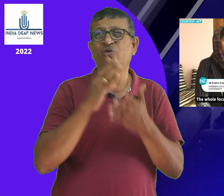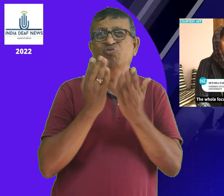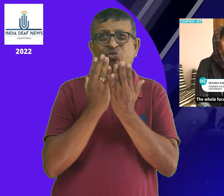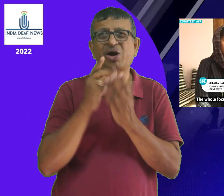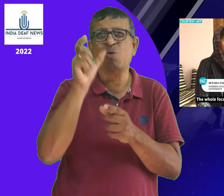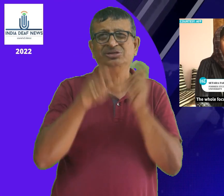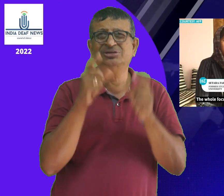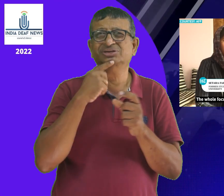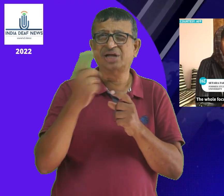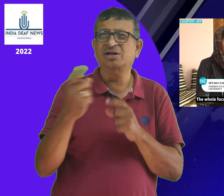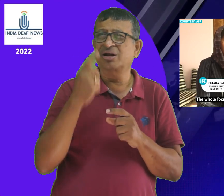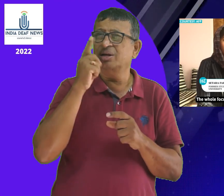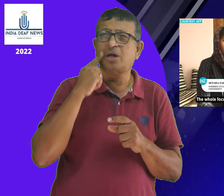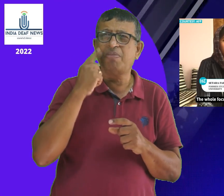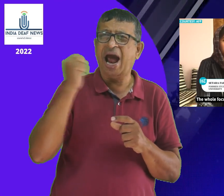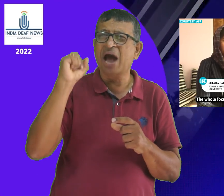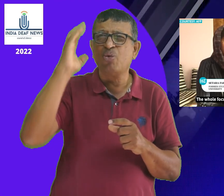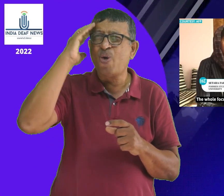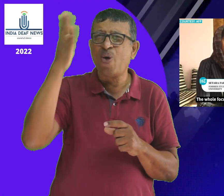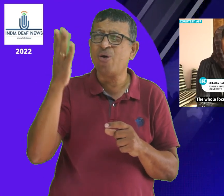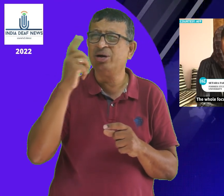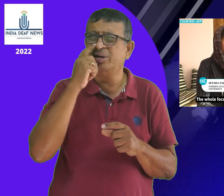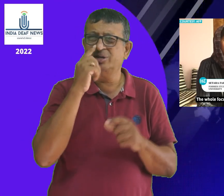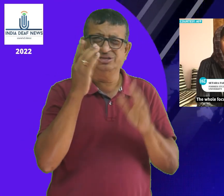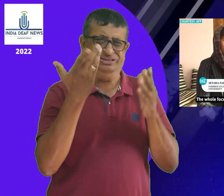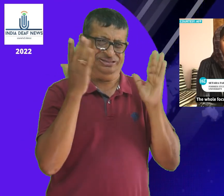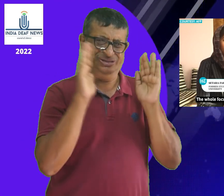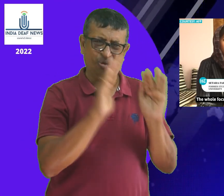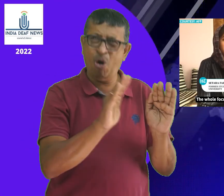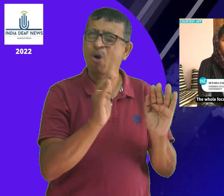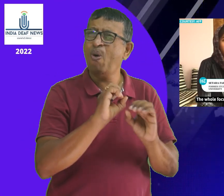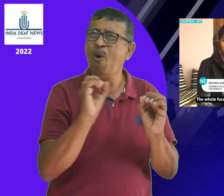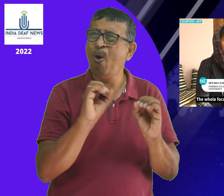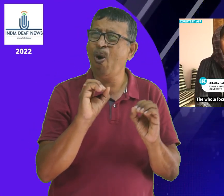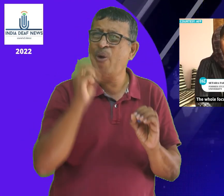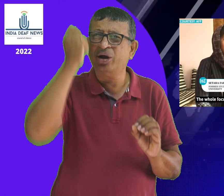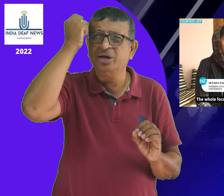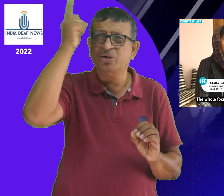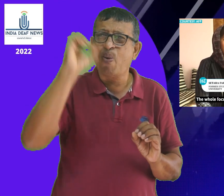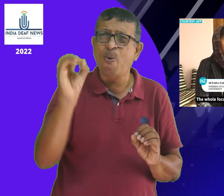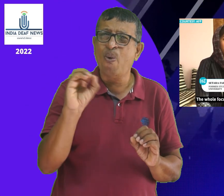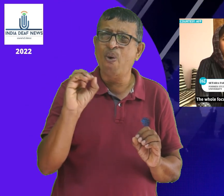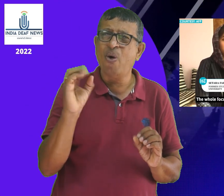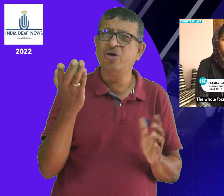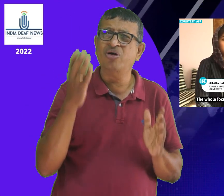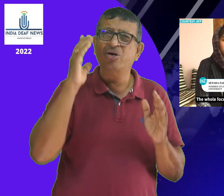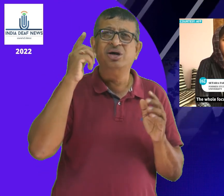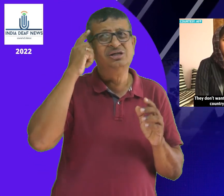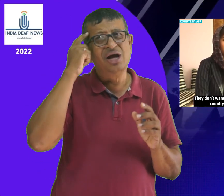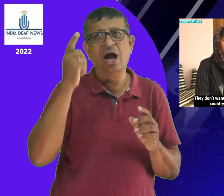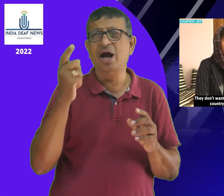تمام امی فوکسشان فقط بالای خانم هاست که چیونه از یک طریق بتاره که یک خانم سرکوب کنه. دیگه نمیخوایم